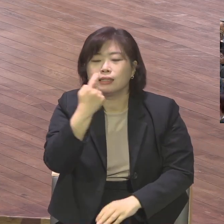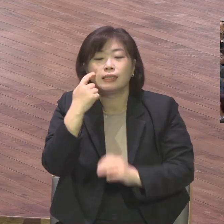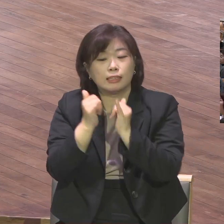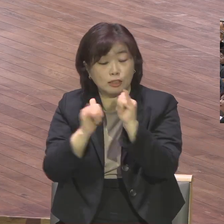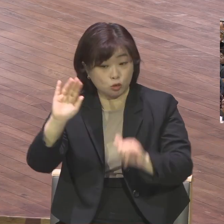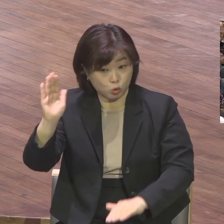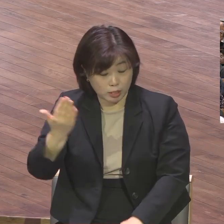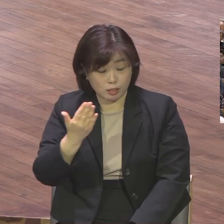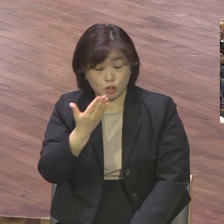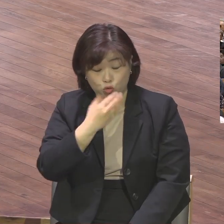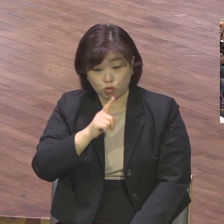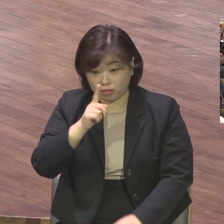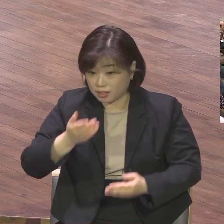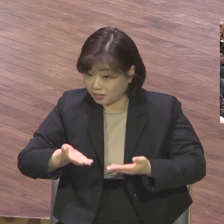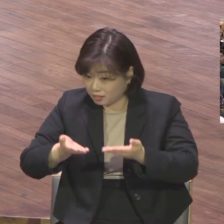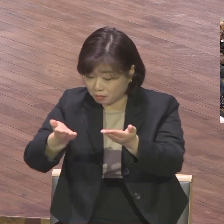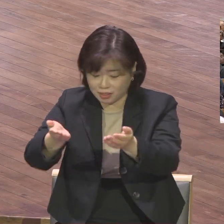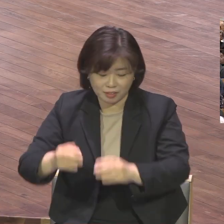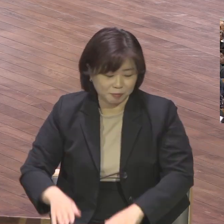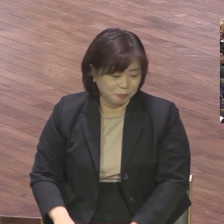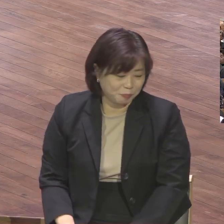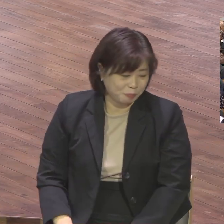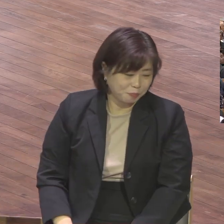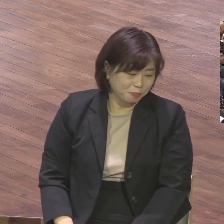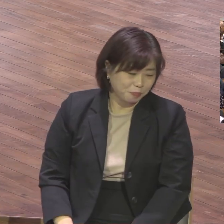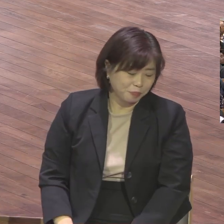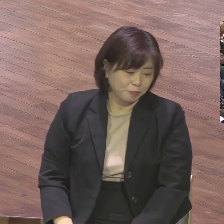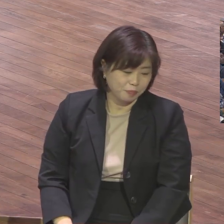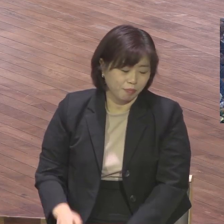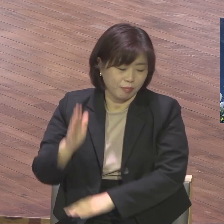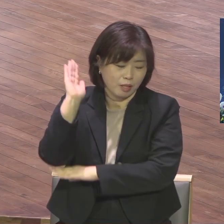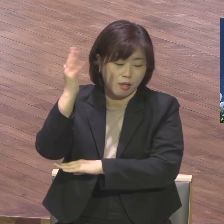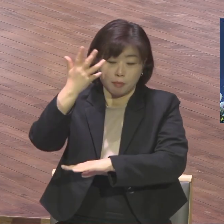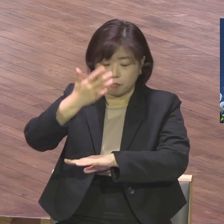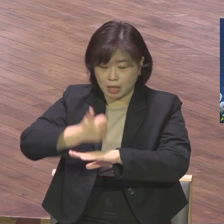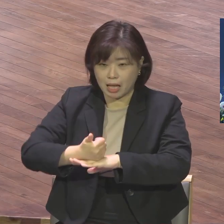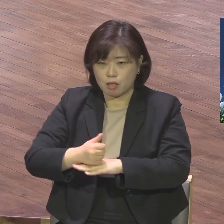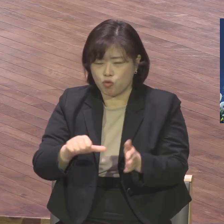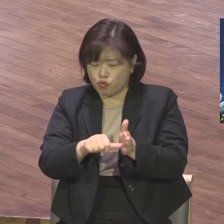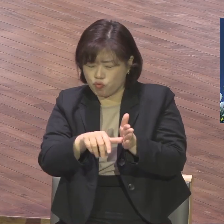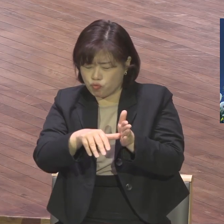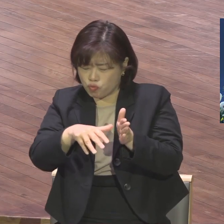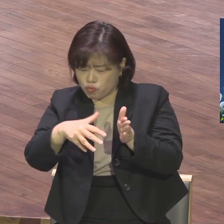축복합니다. 아멘. 결론입니다. 세계적인 문호 돌스토이